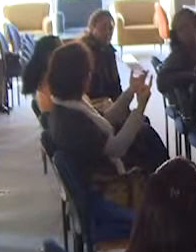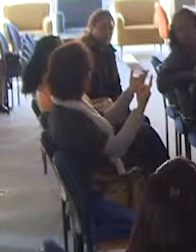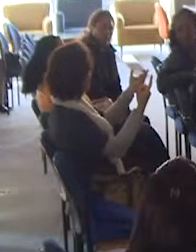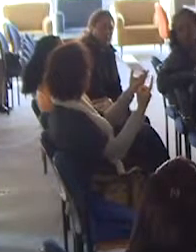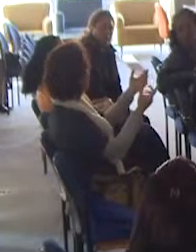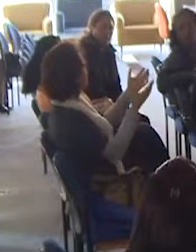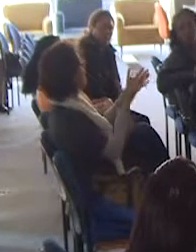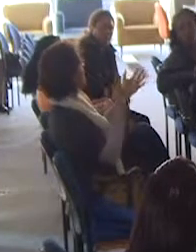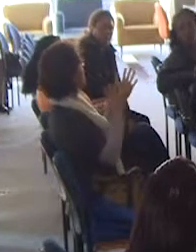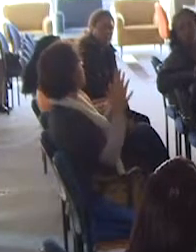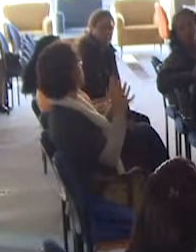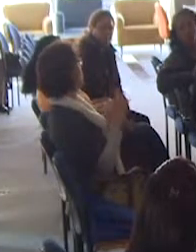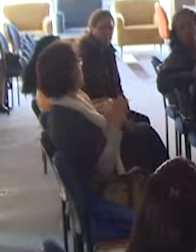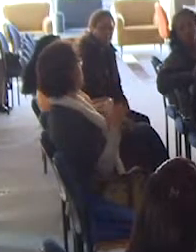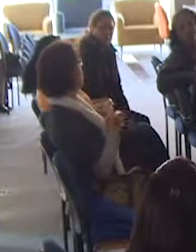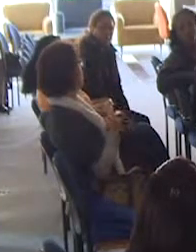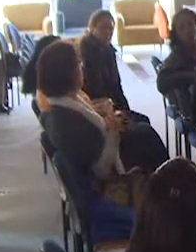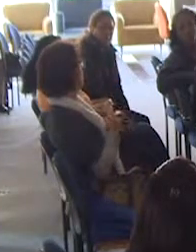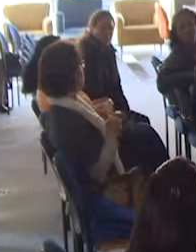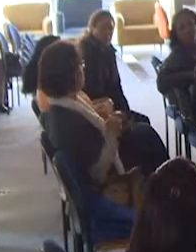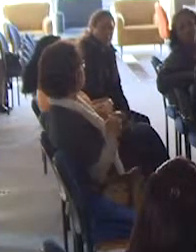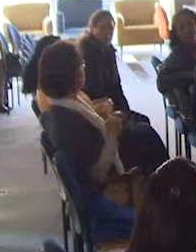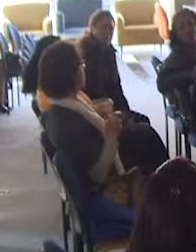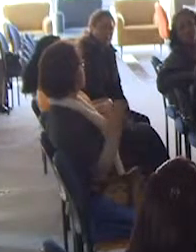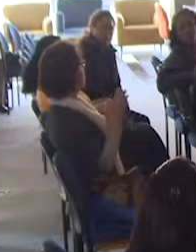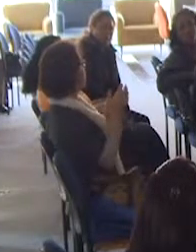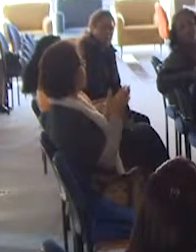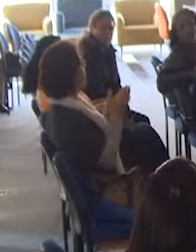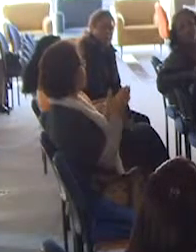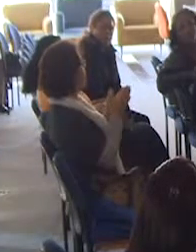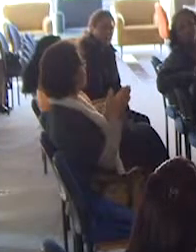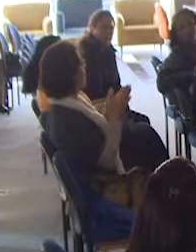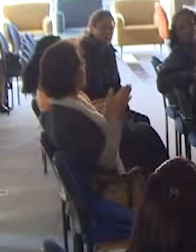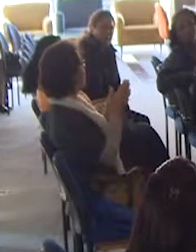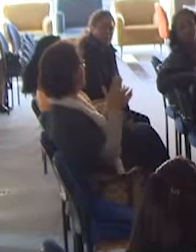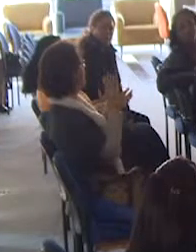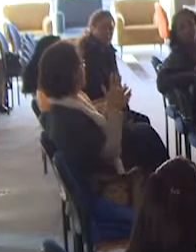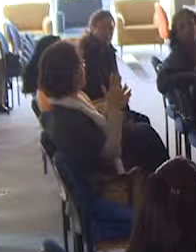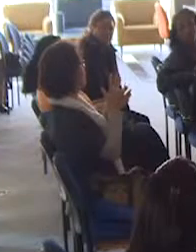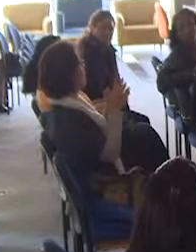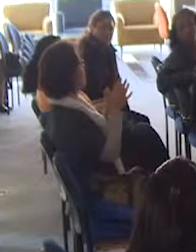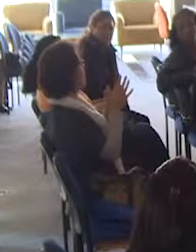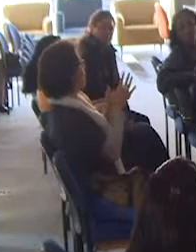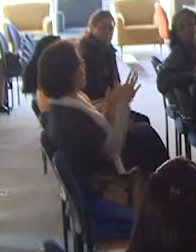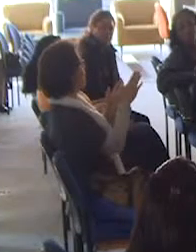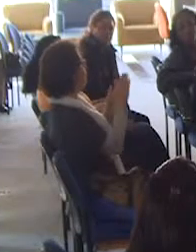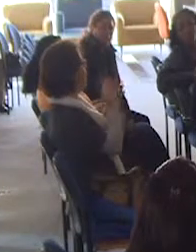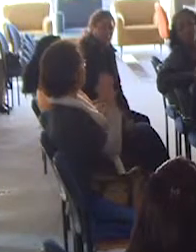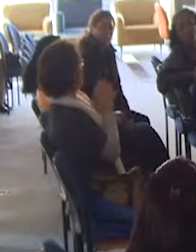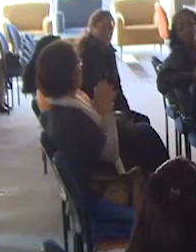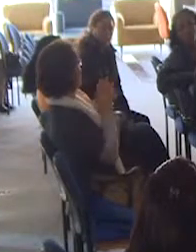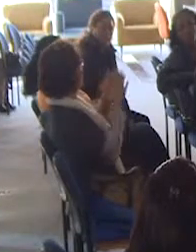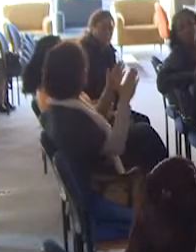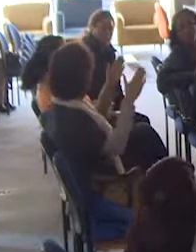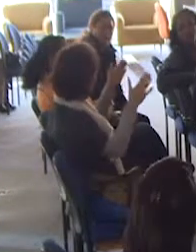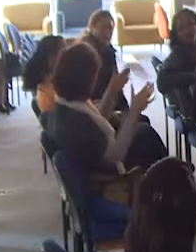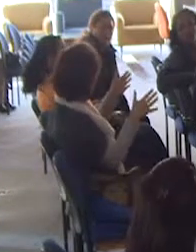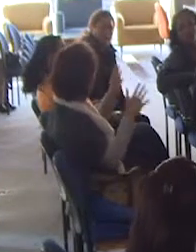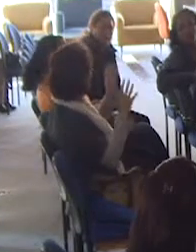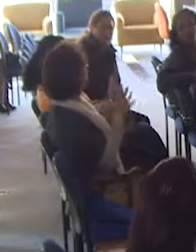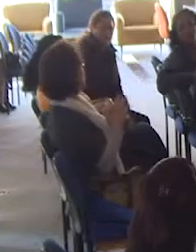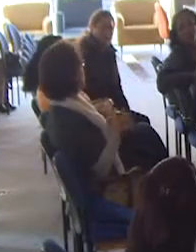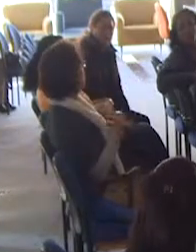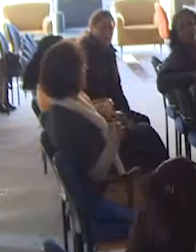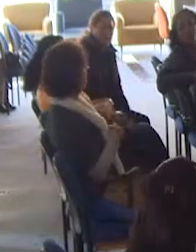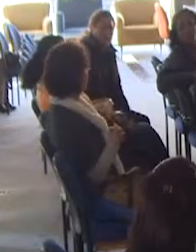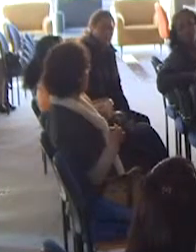como en el jardín infantil, y eso nos sirvió de fuente de comunicación. Pero era una tecnología de tantos medios, de una baja tecnología,